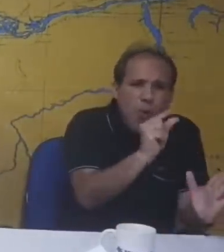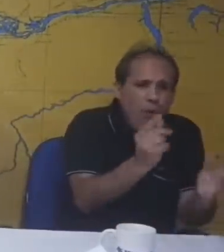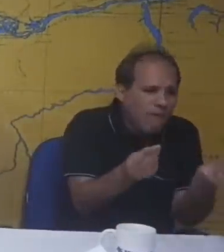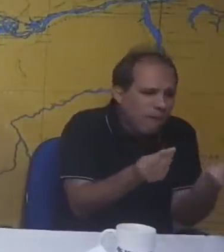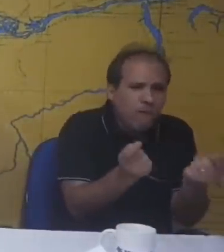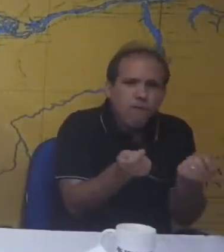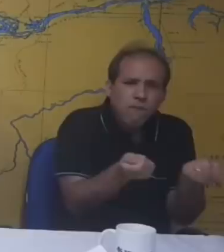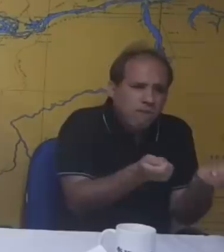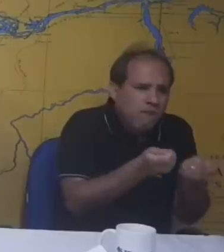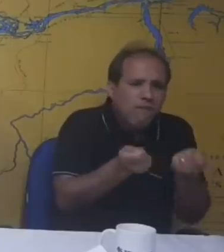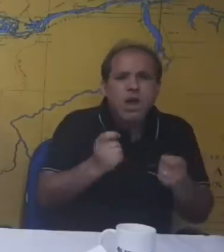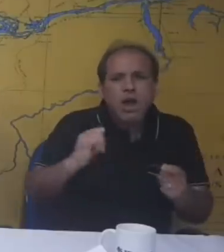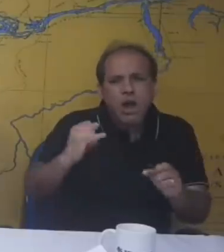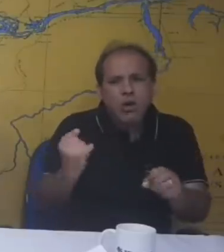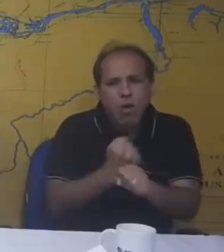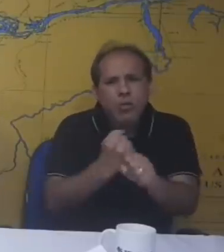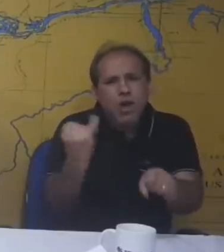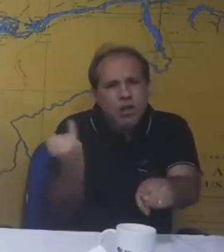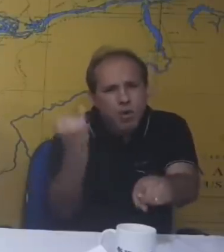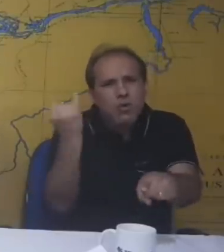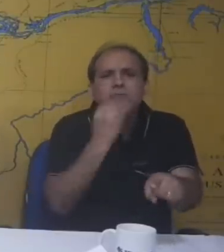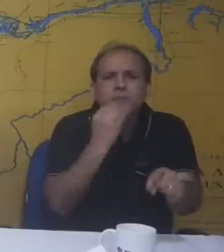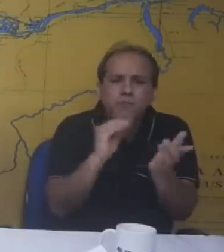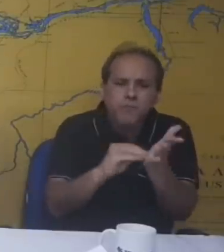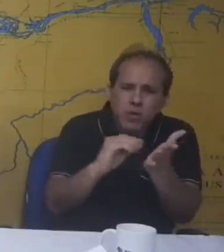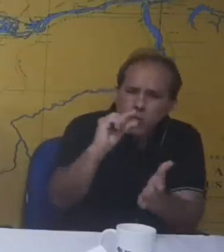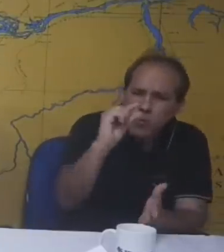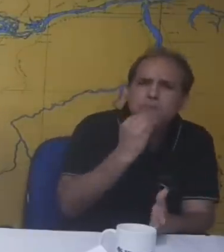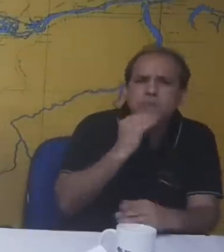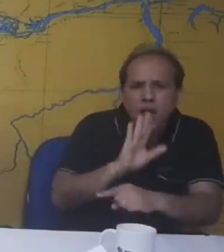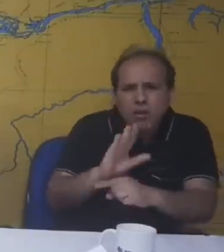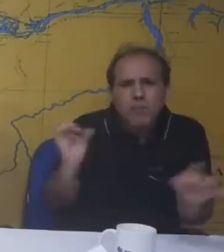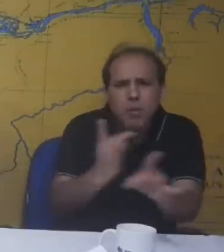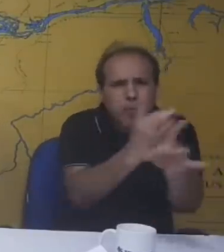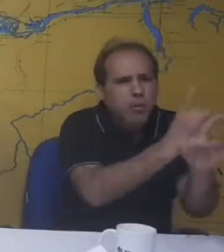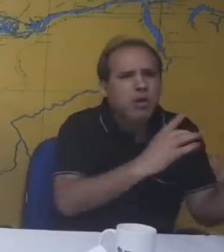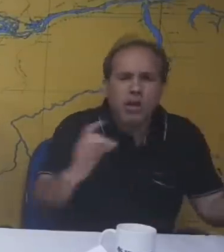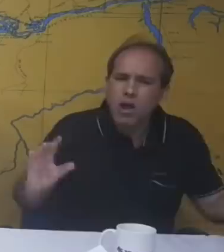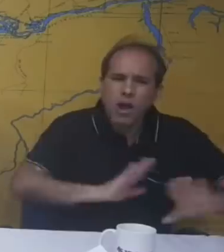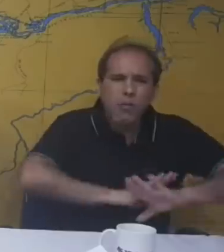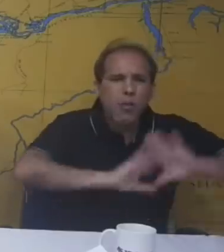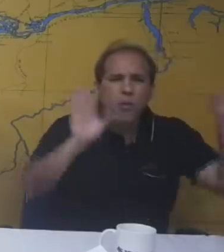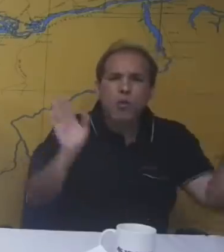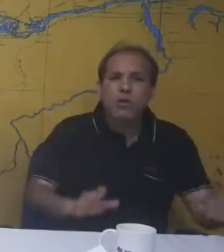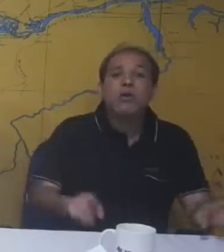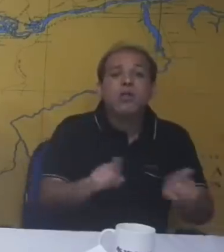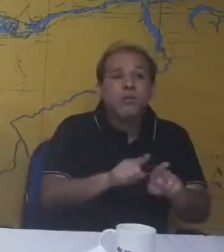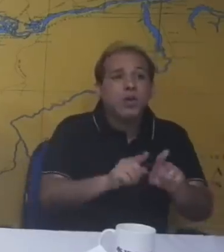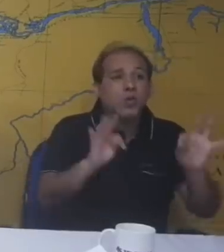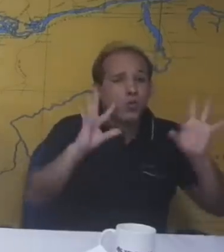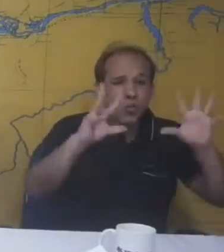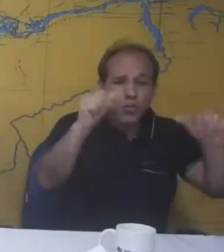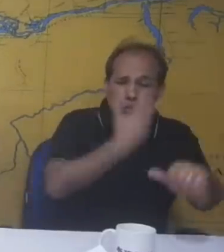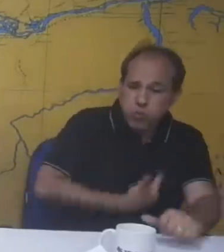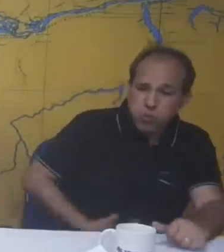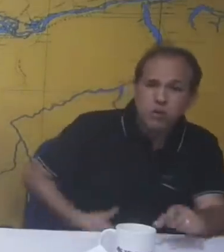obras tão importantes que falta muito pouco para poder atender a população como um todo. E, presidente, nós estamos fazendo isso com todos os governos, com todos